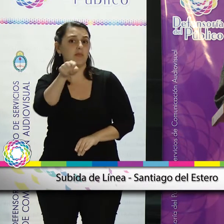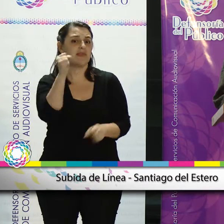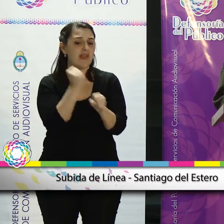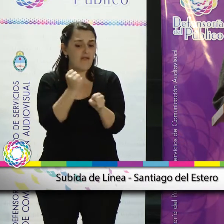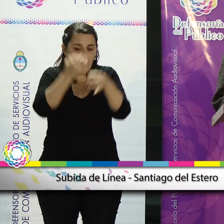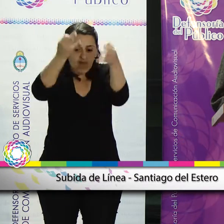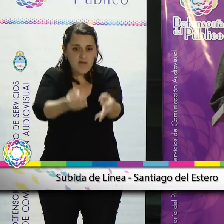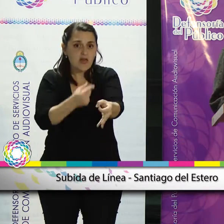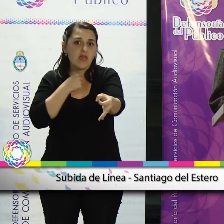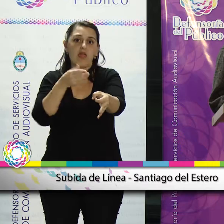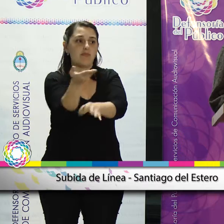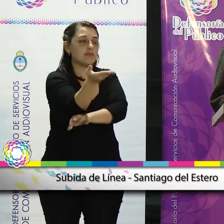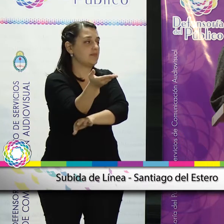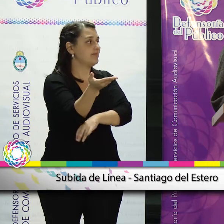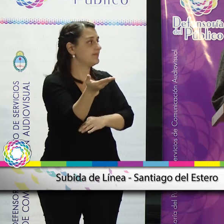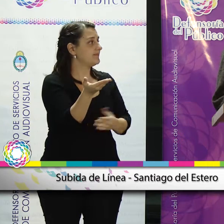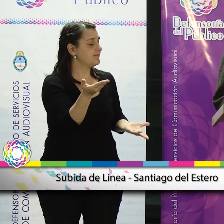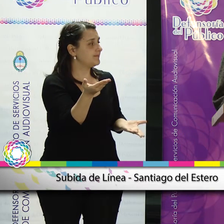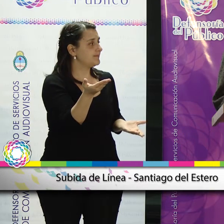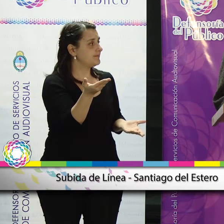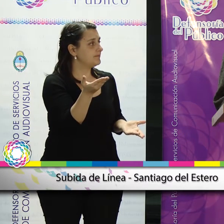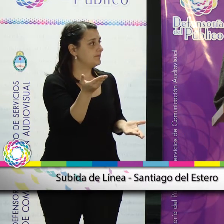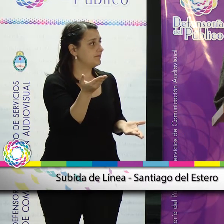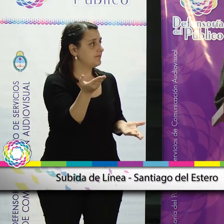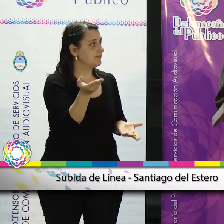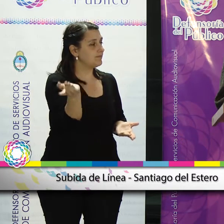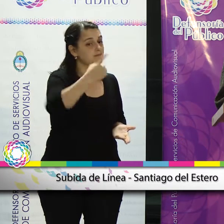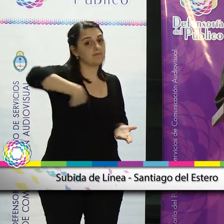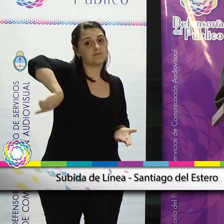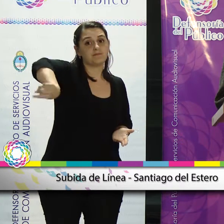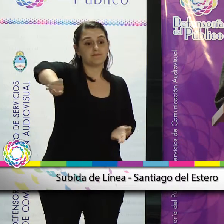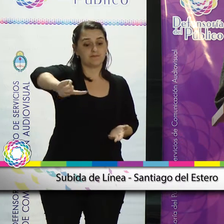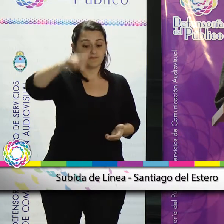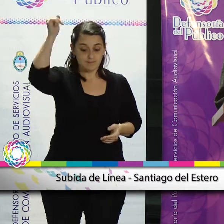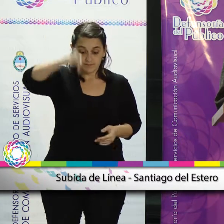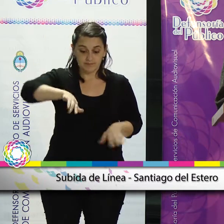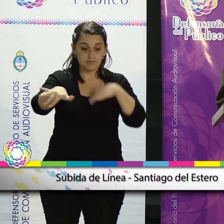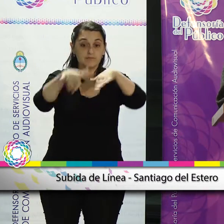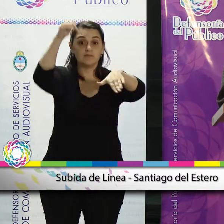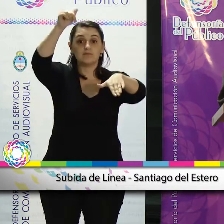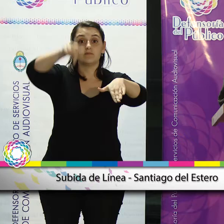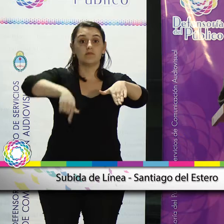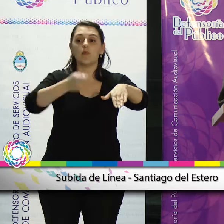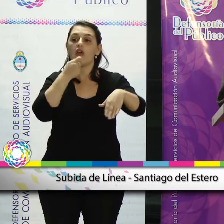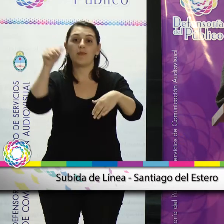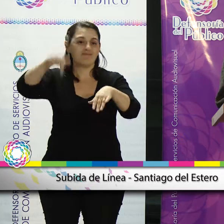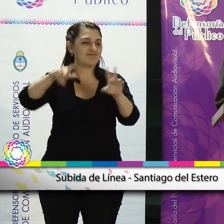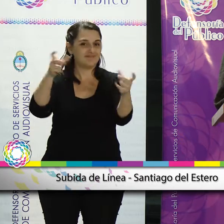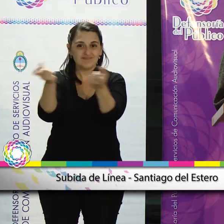laburo digna entonces los pequeños emprendimientos de comunicación como puede ser el caso de nuestra revista digital